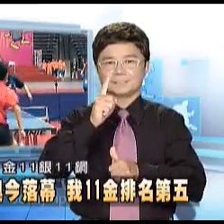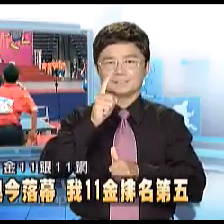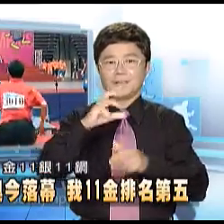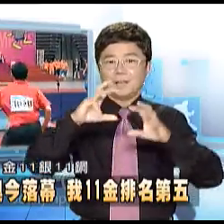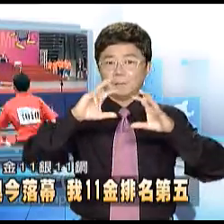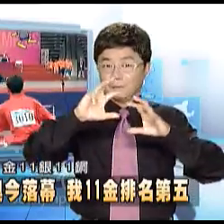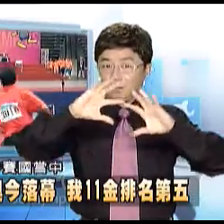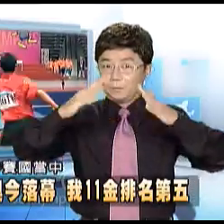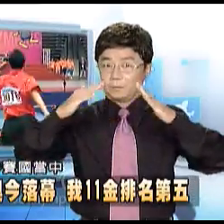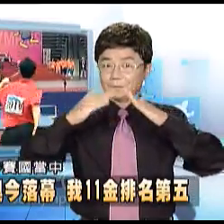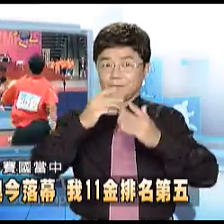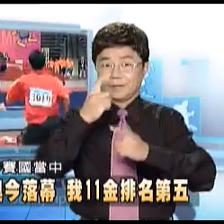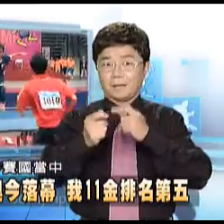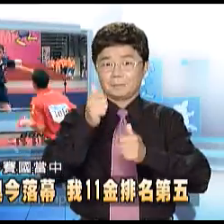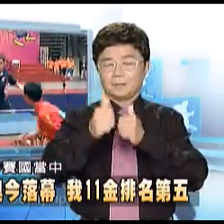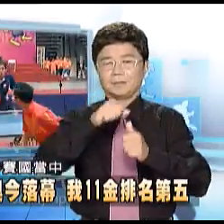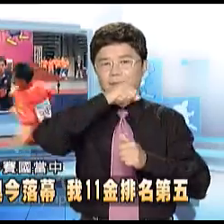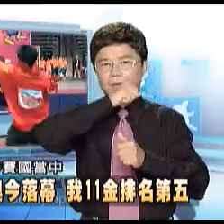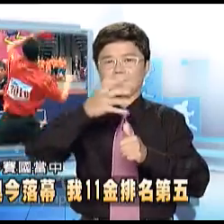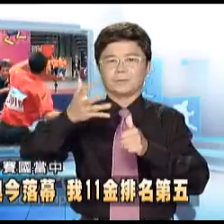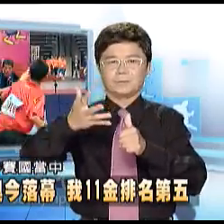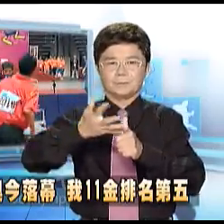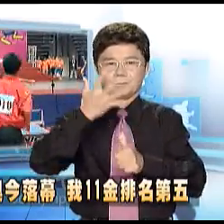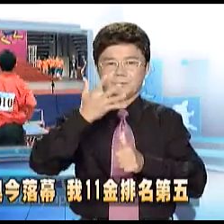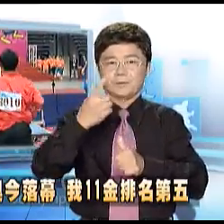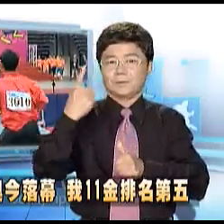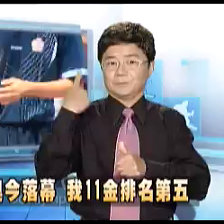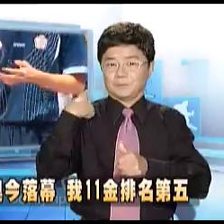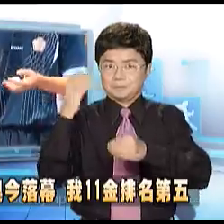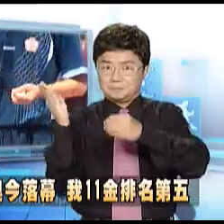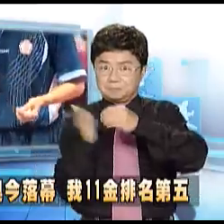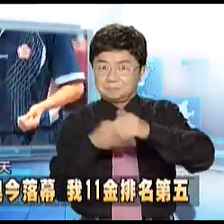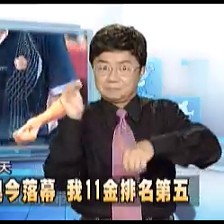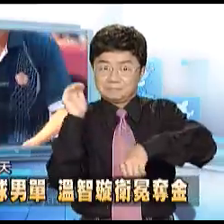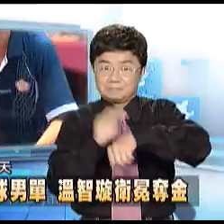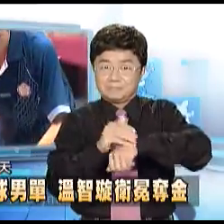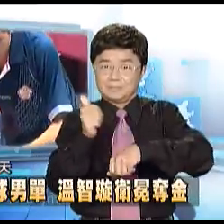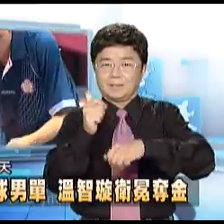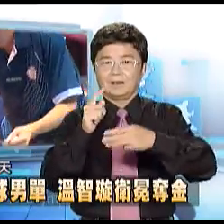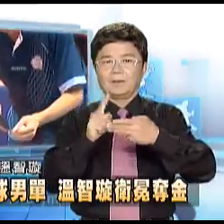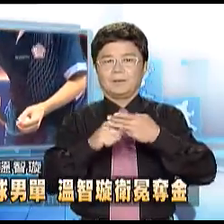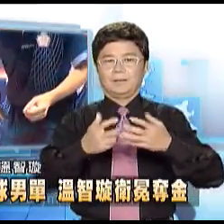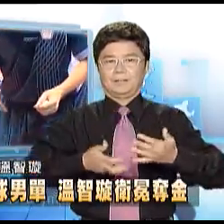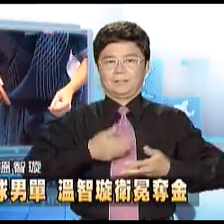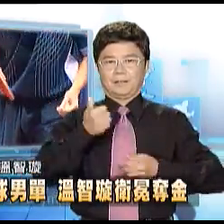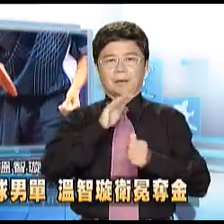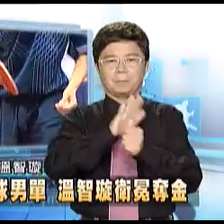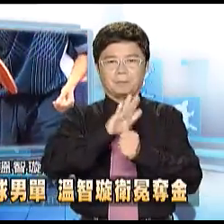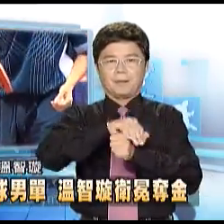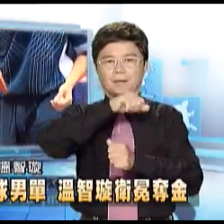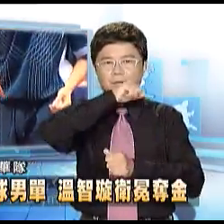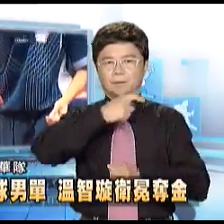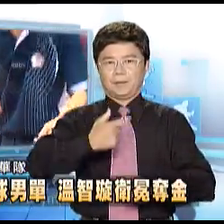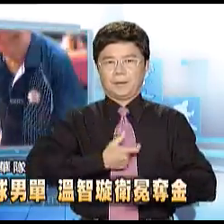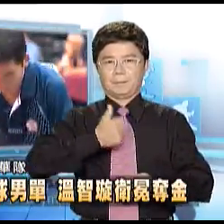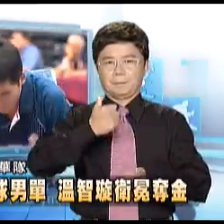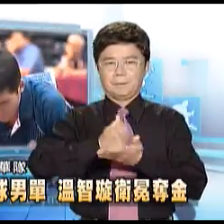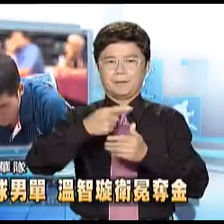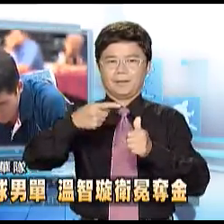11金11银11铜，在80个参赛国当中位居第五。先来看昨天削球王子温志玄如何为中华队拿